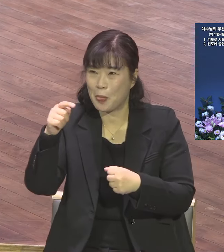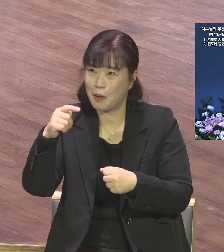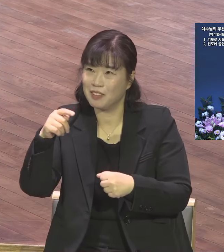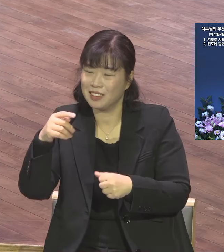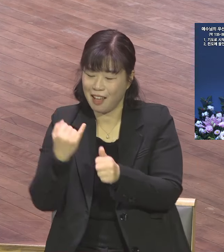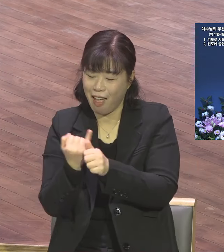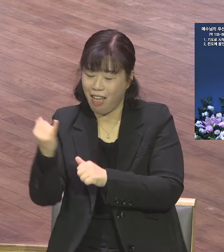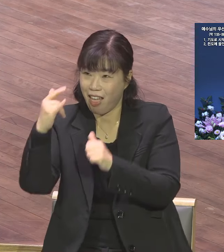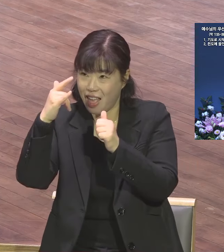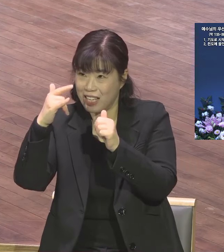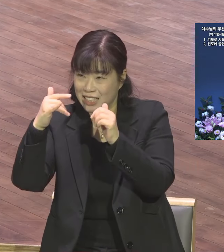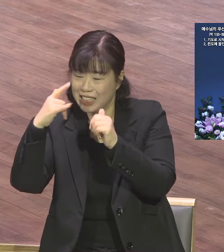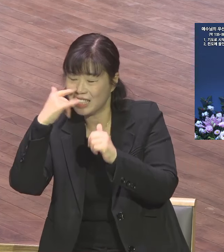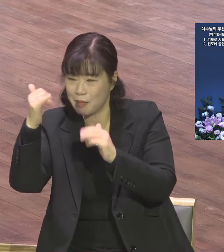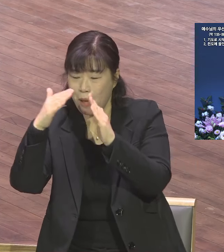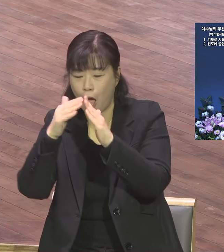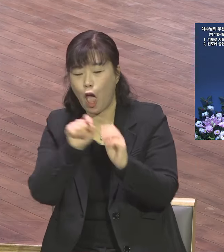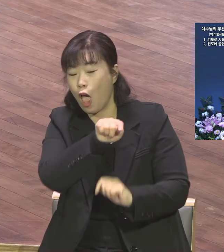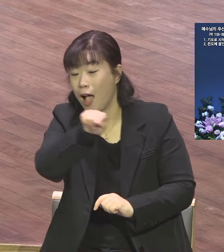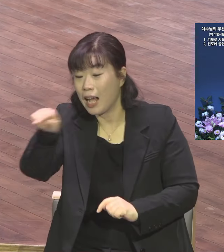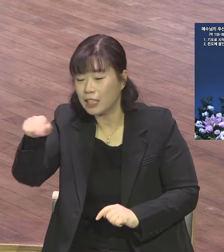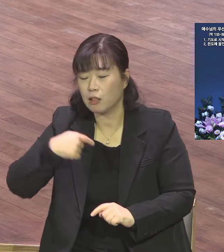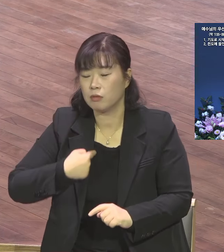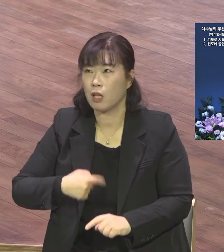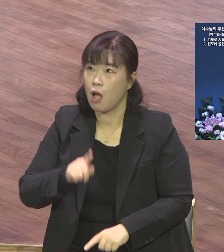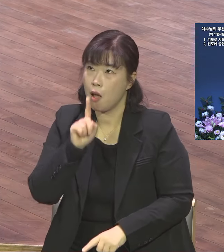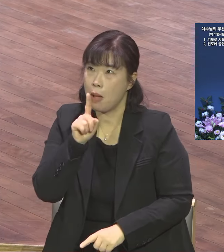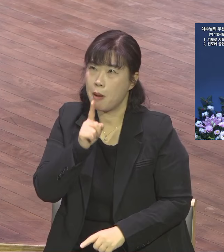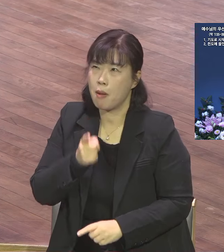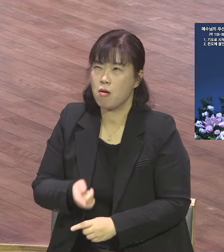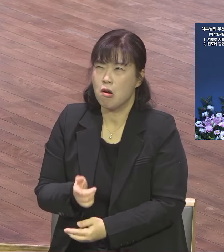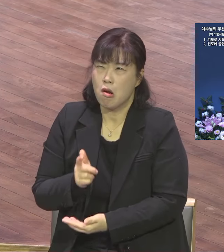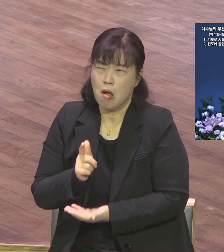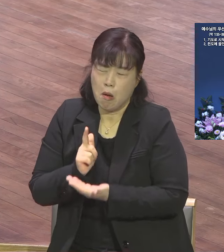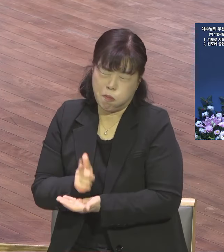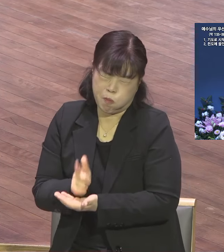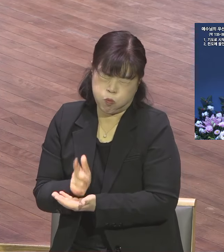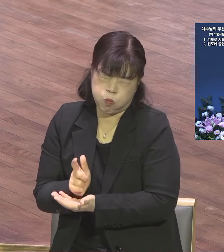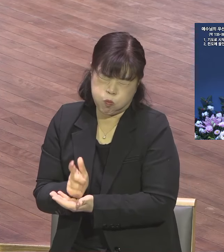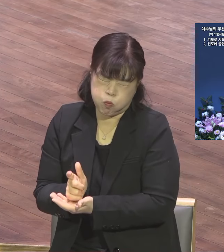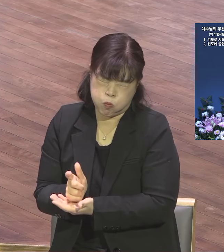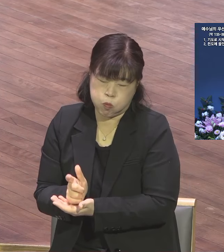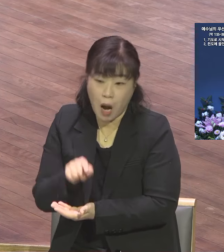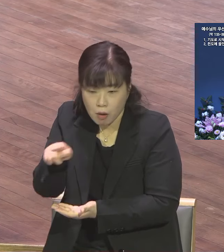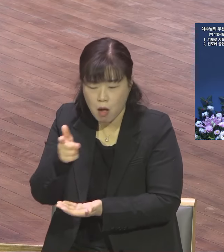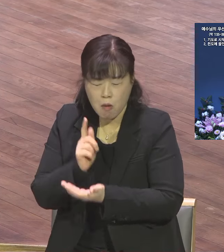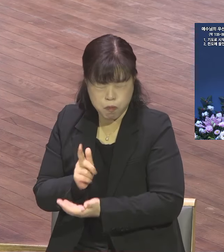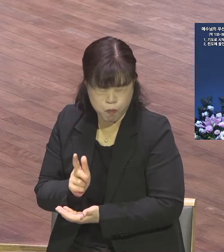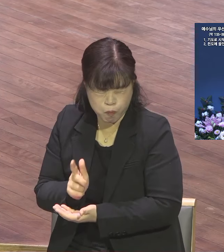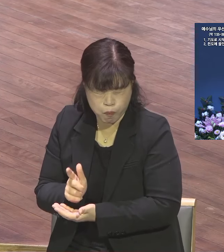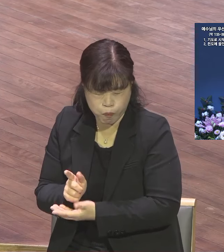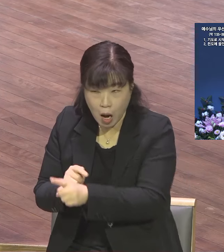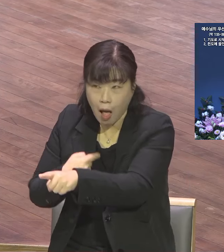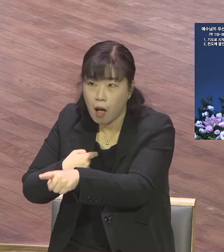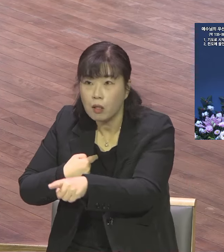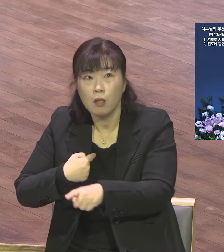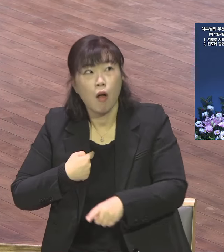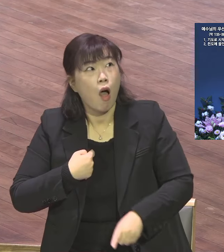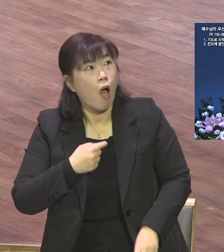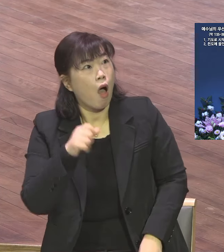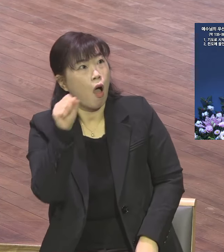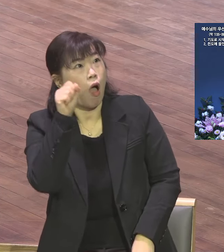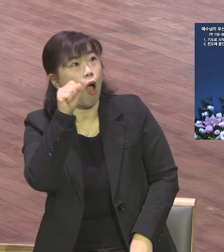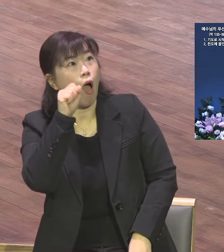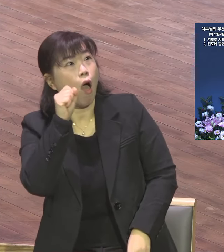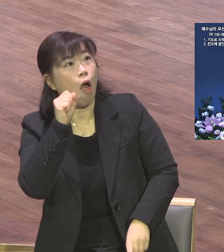큰 장인이 말이요. 야 물론 우리 집사람 기도 많아. 저는 별로 기도 안 했어요. 막 조금. 처가 쪽이라 조금